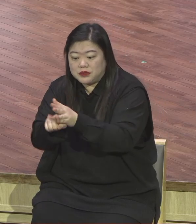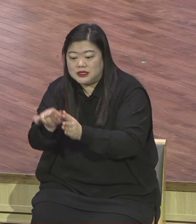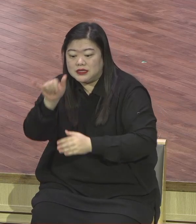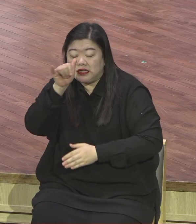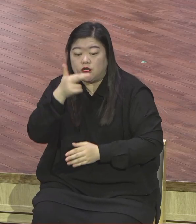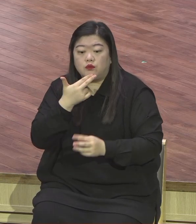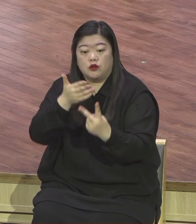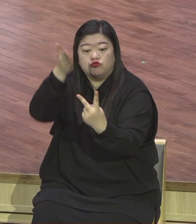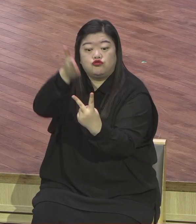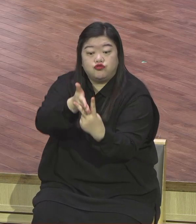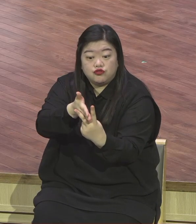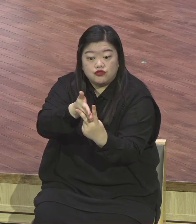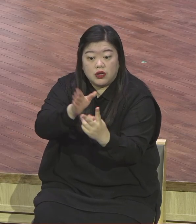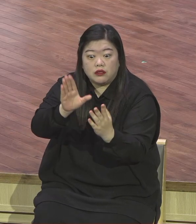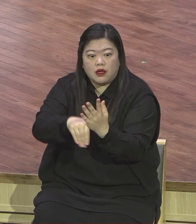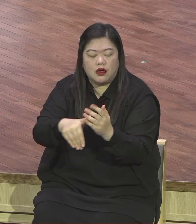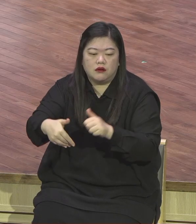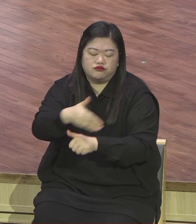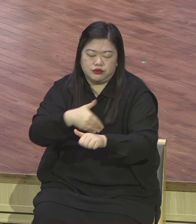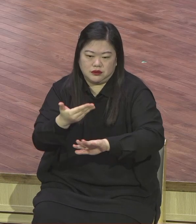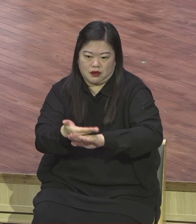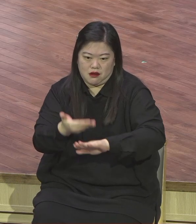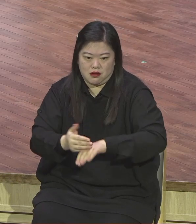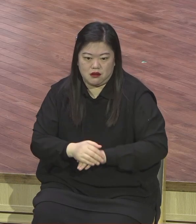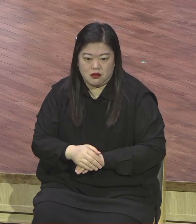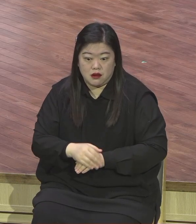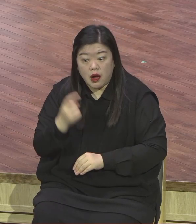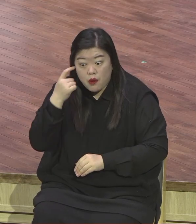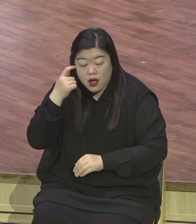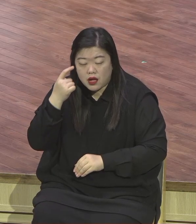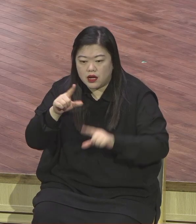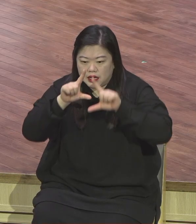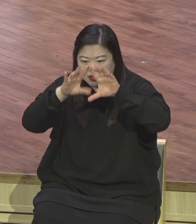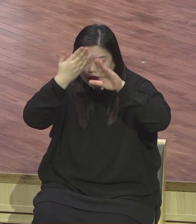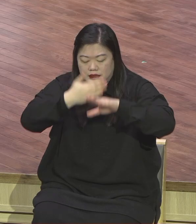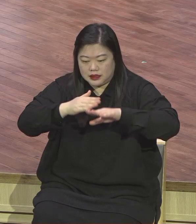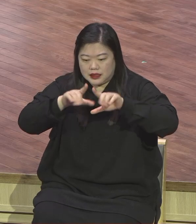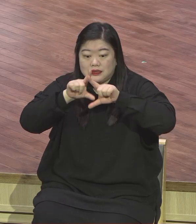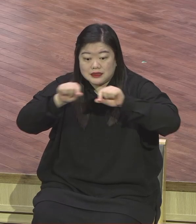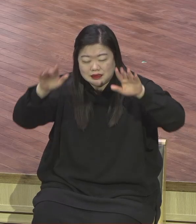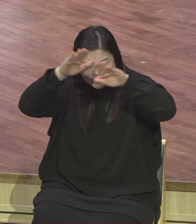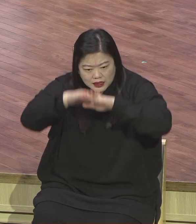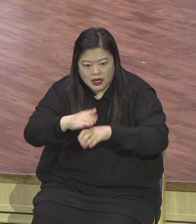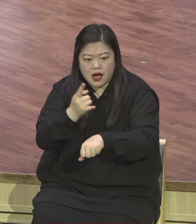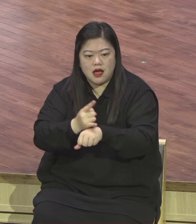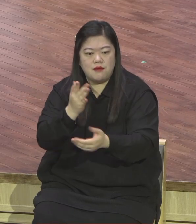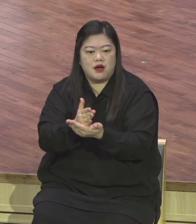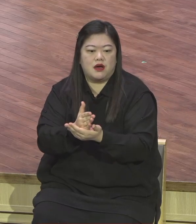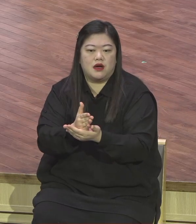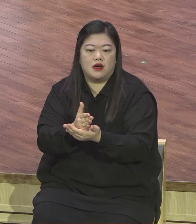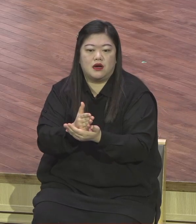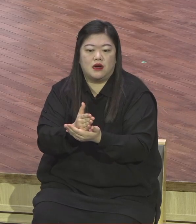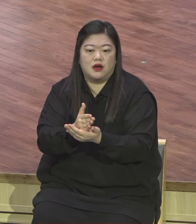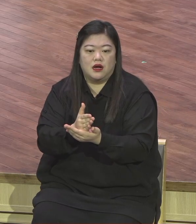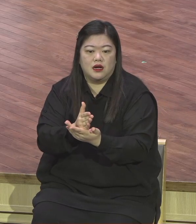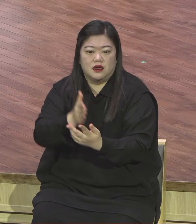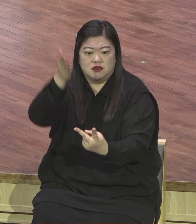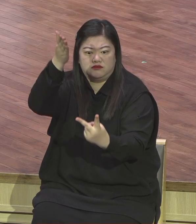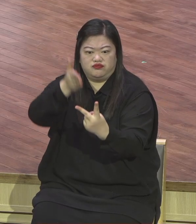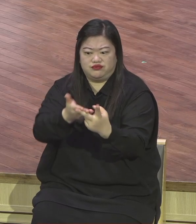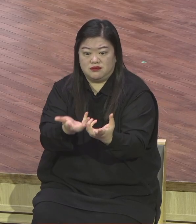우상승배가 뿌리박힌 제사가 뿌리박힌 그렇게 그런 그 집에 그 불신 과정에서